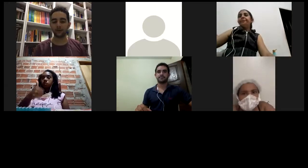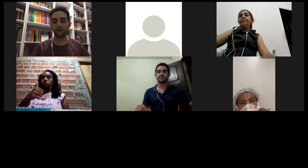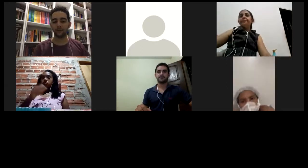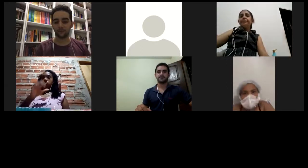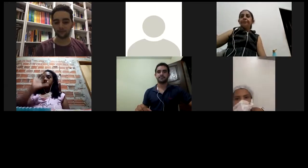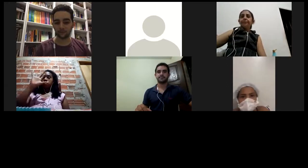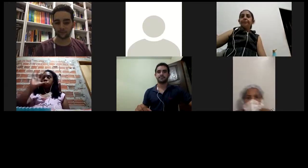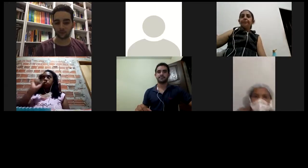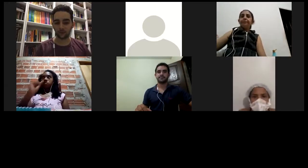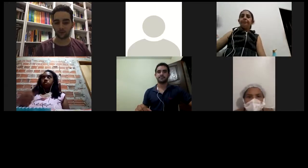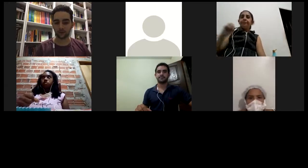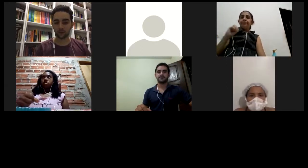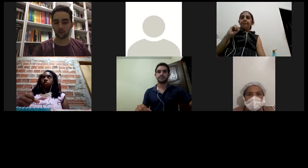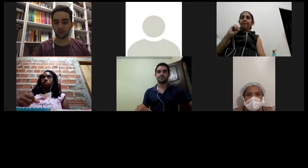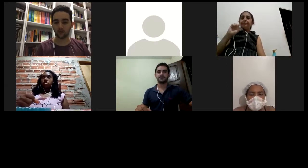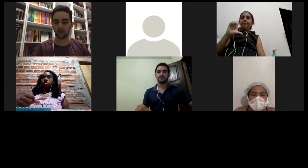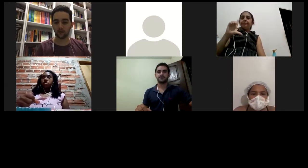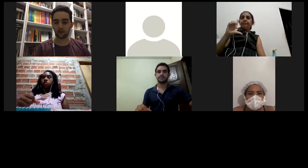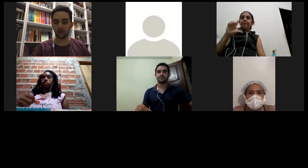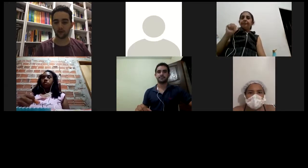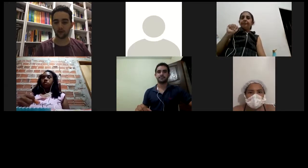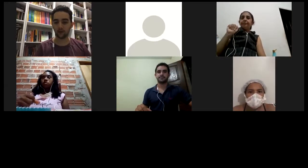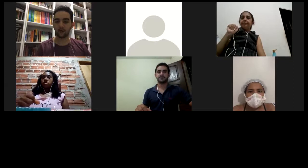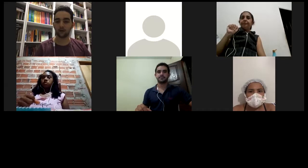olá. Como é que eu faço? Olá.